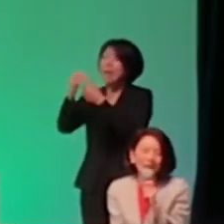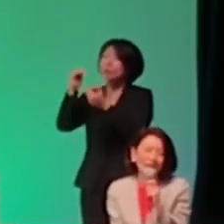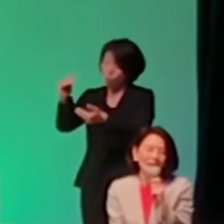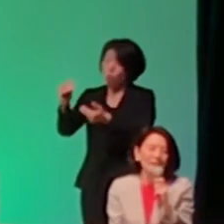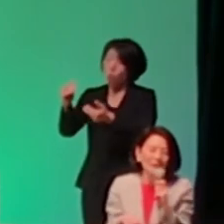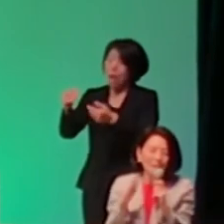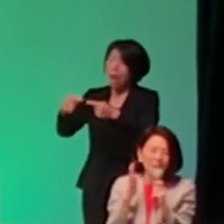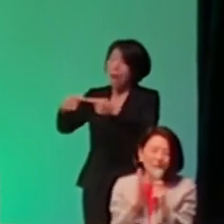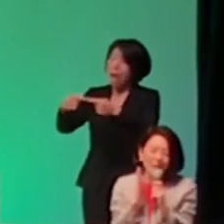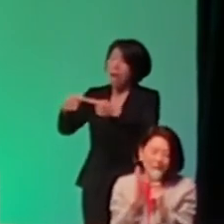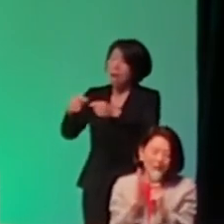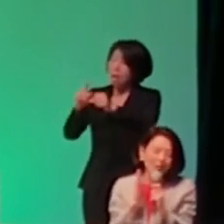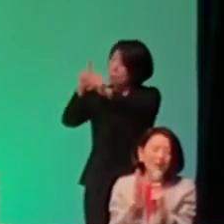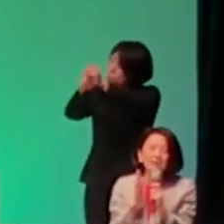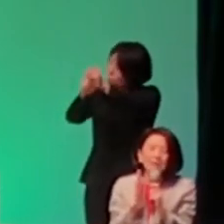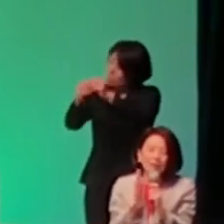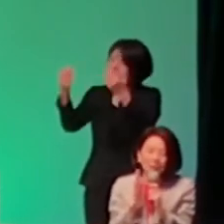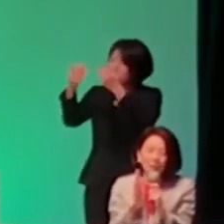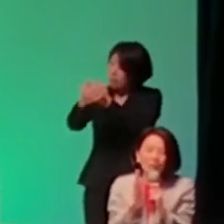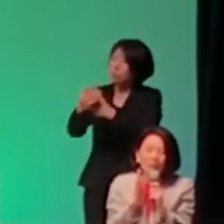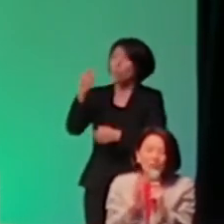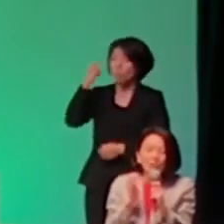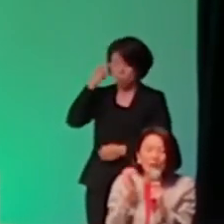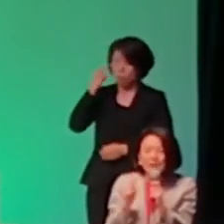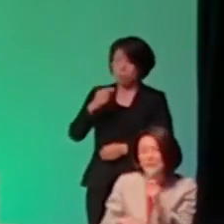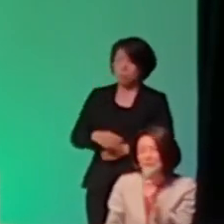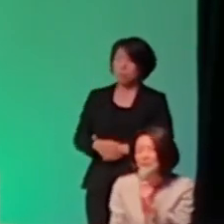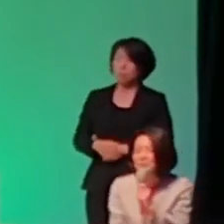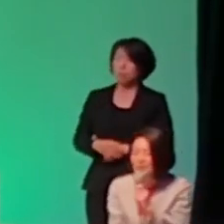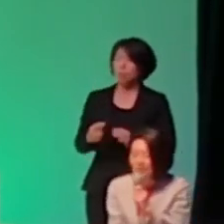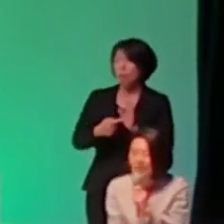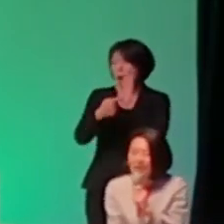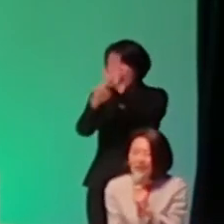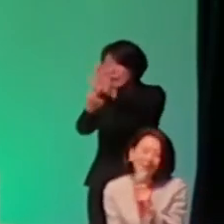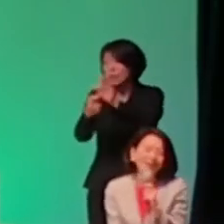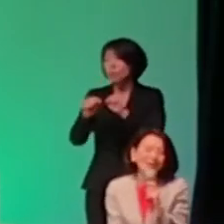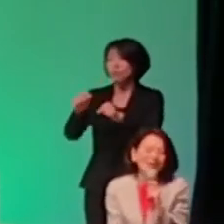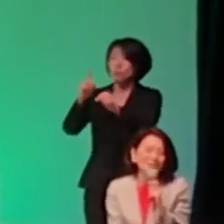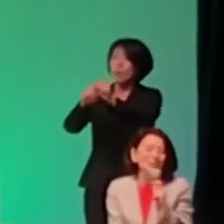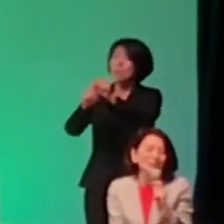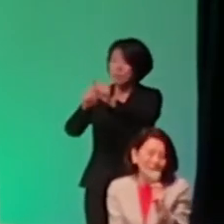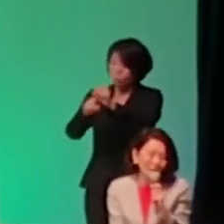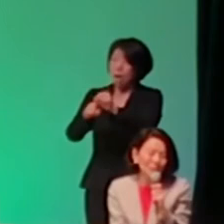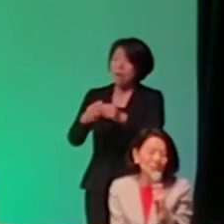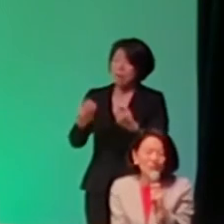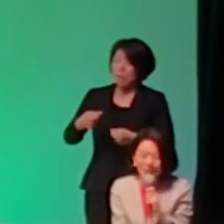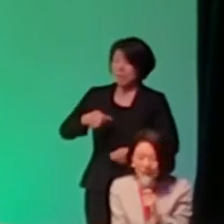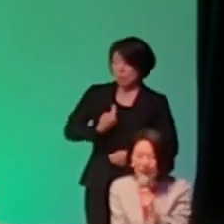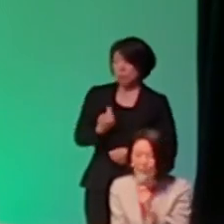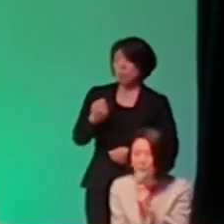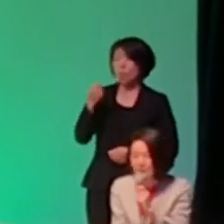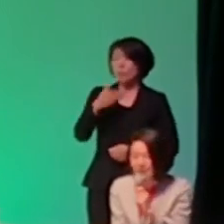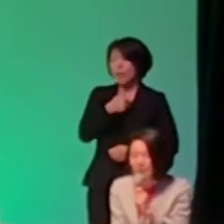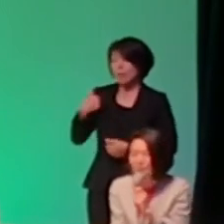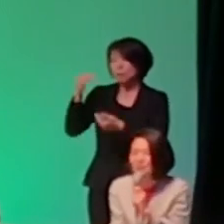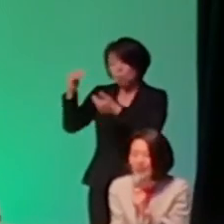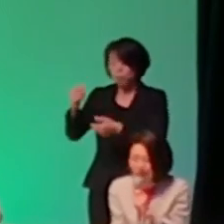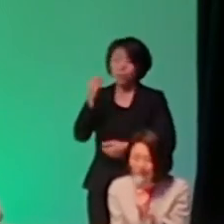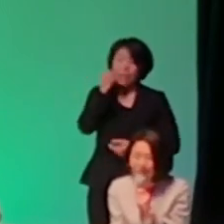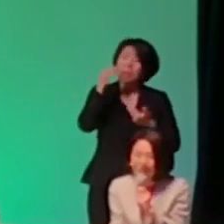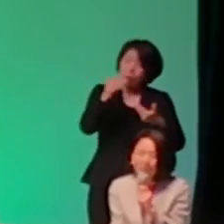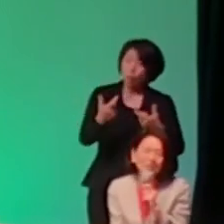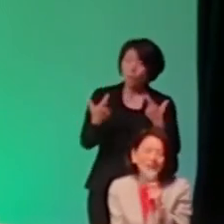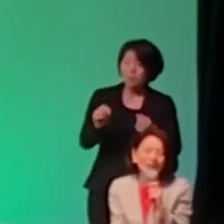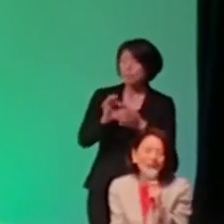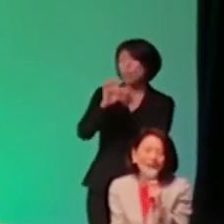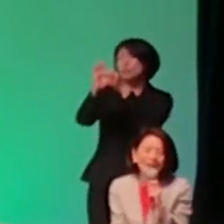軸は、変わらず持たなければいけないんですけれども、その発揮するためにはやはり自分のできることとできないことをしっかりと伝